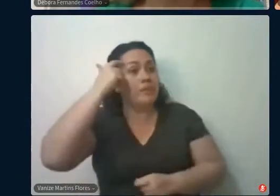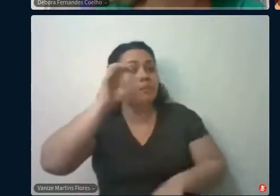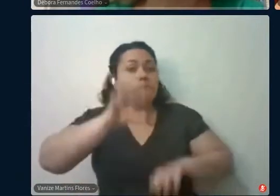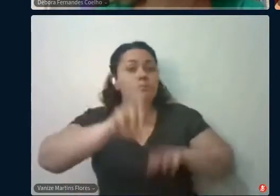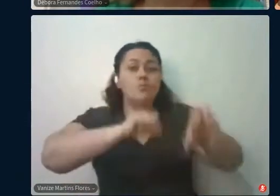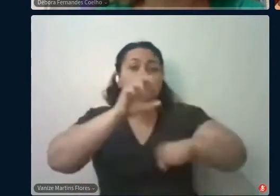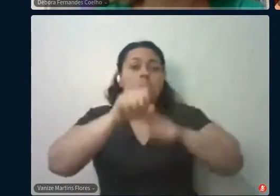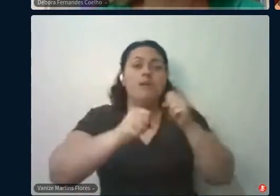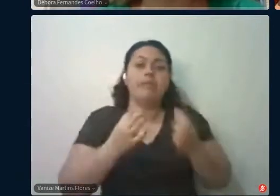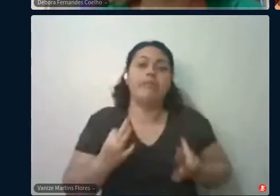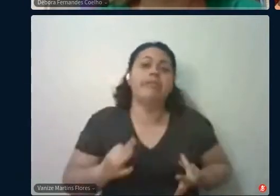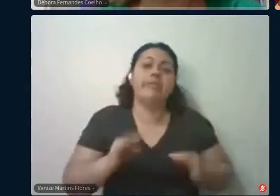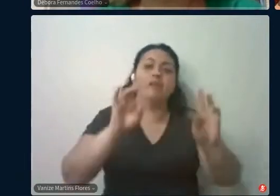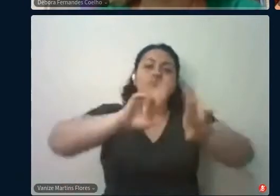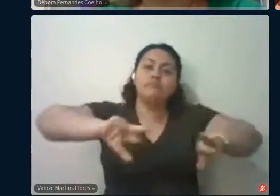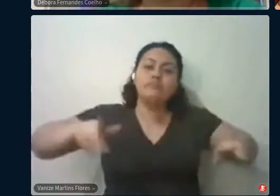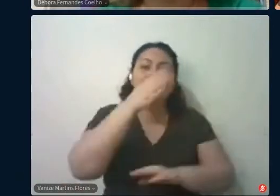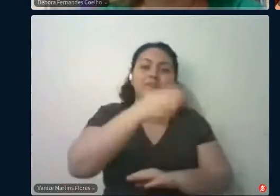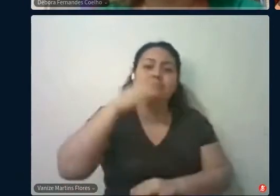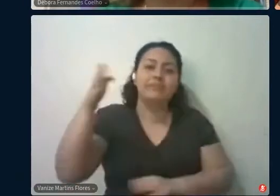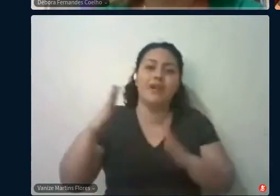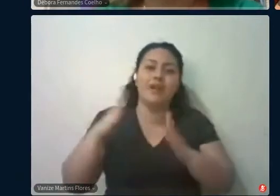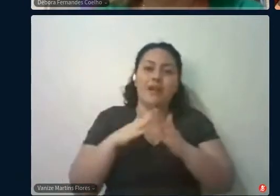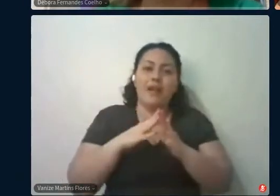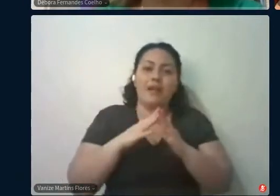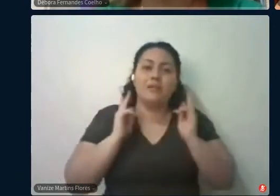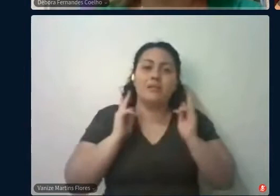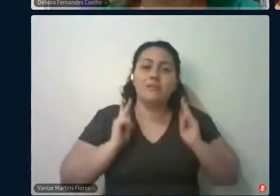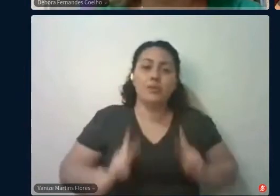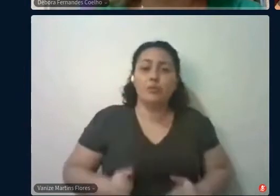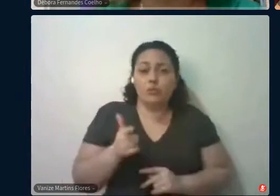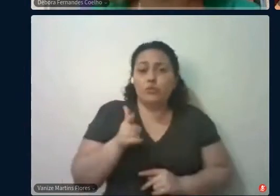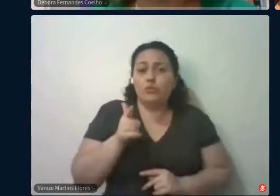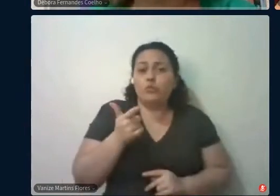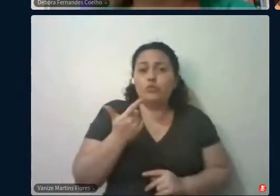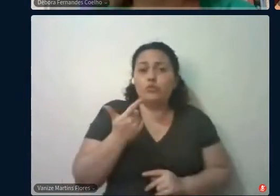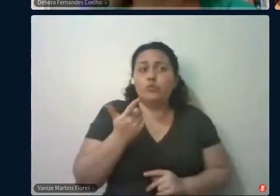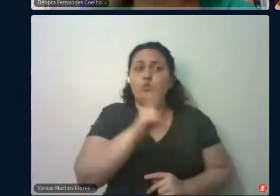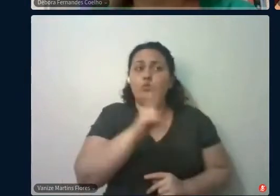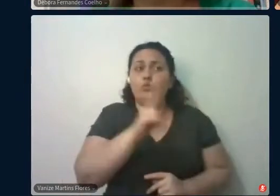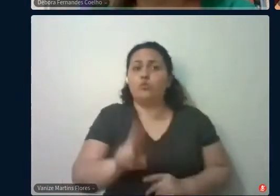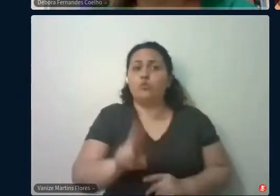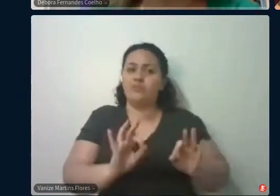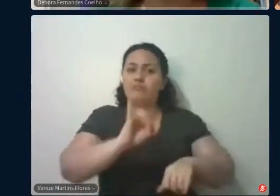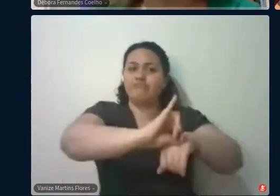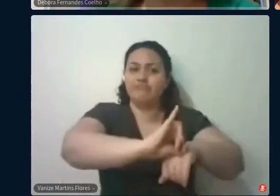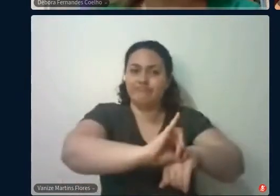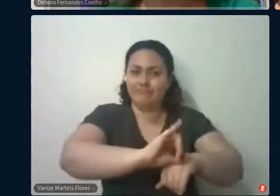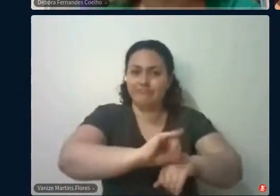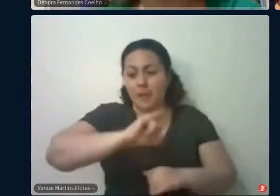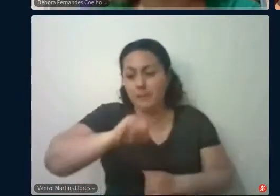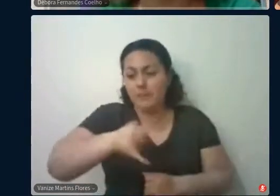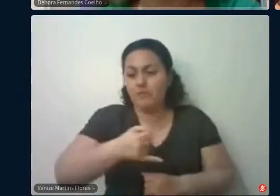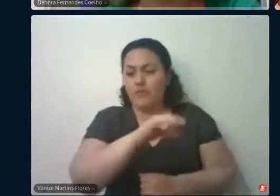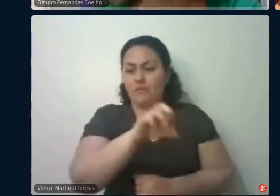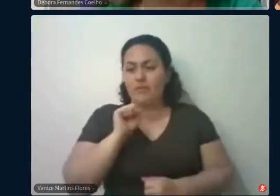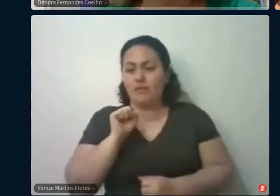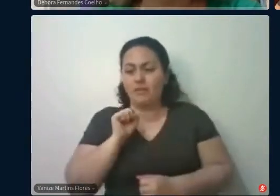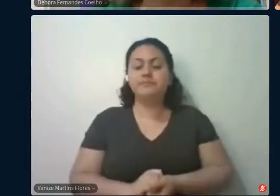equipamentos nas casas das pessoas que não estariam mais usando aqueles equipamentos. Então, nós estamos